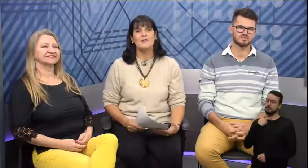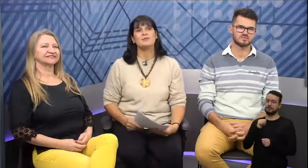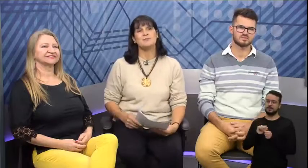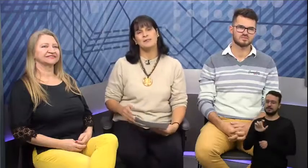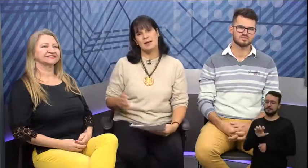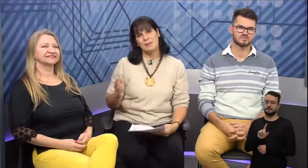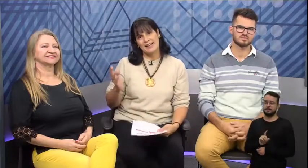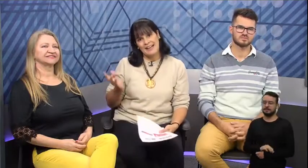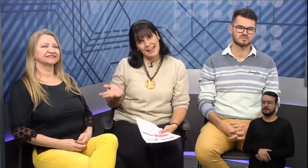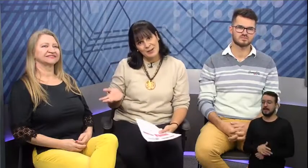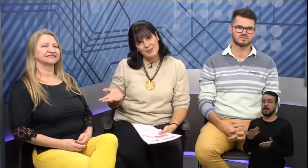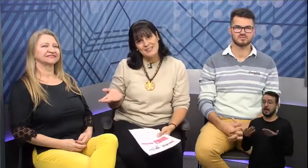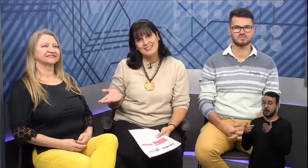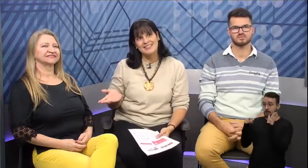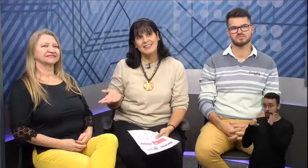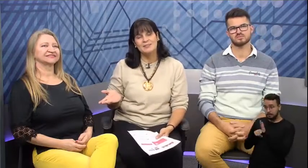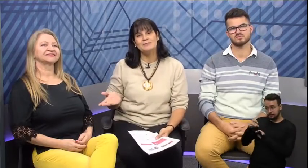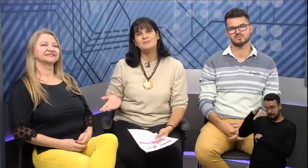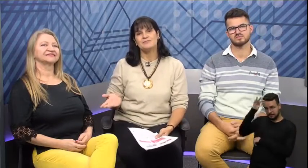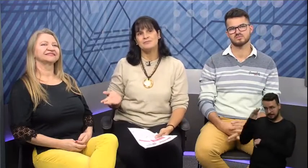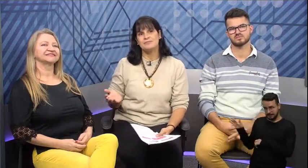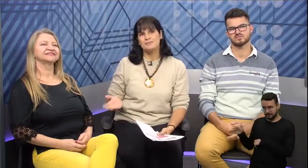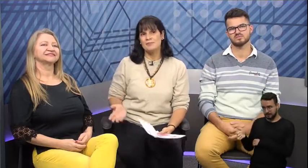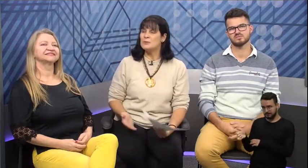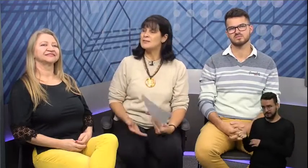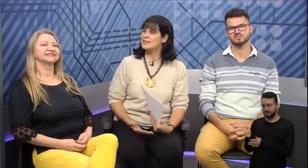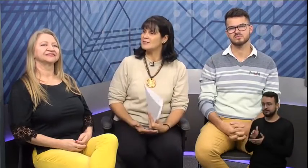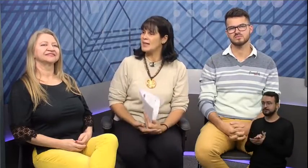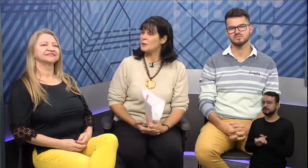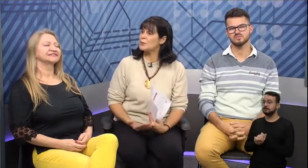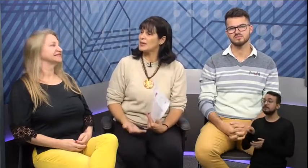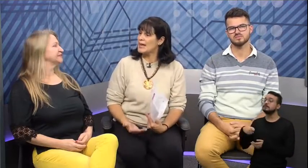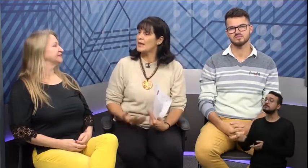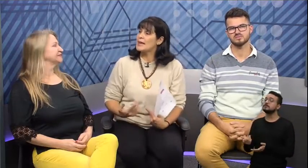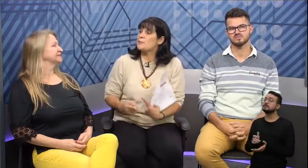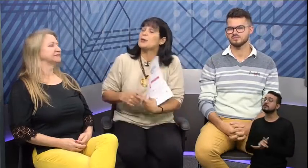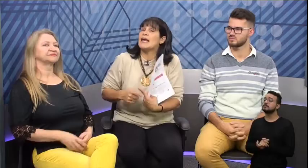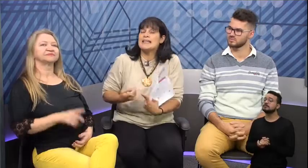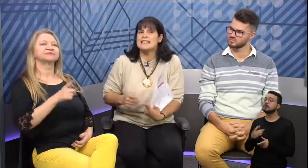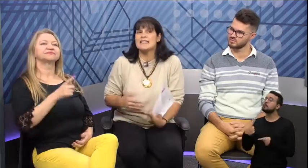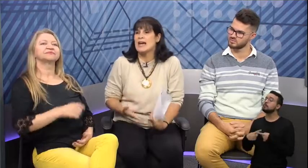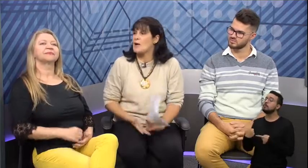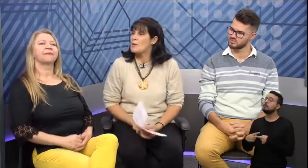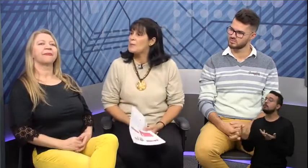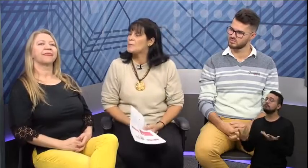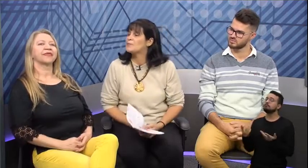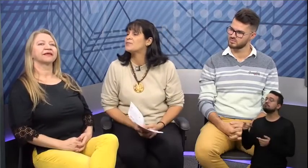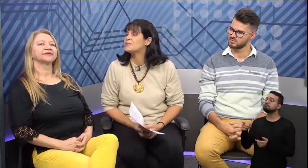Vamos perguntar para a Cleusa, então, o sinal dela, por que esse sinal?